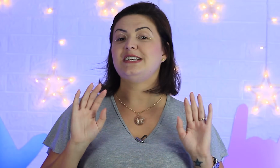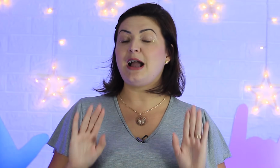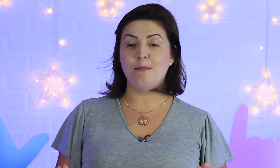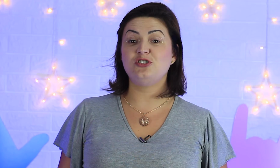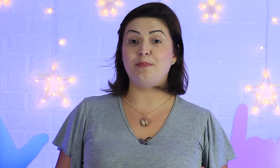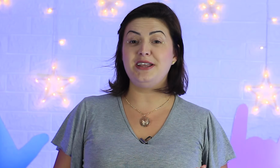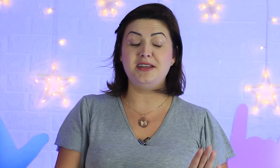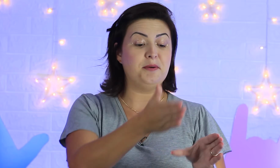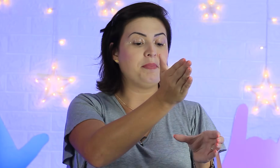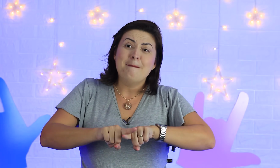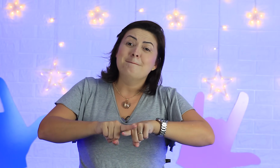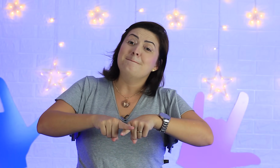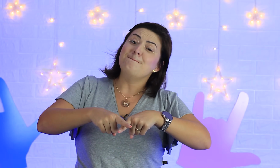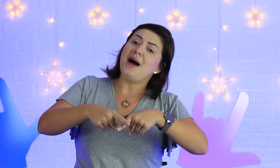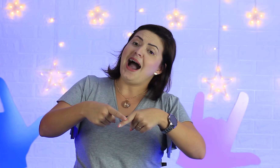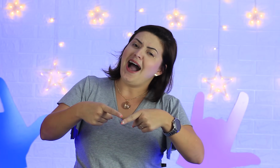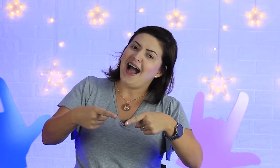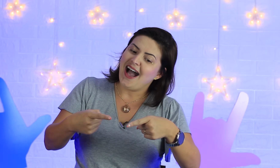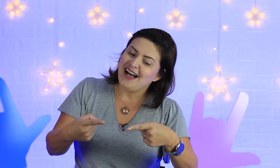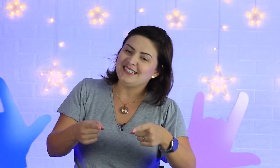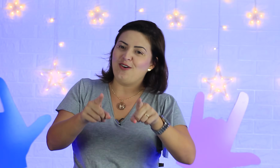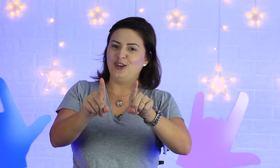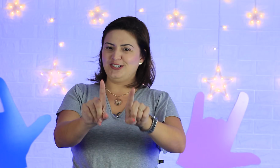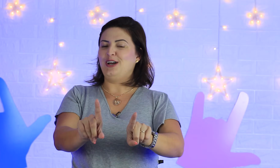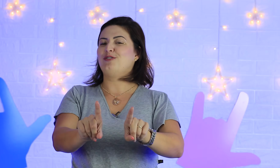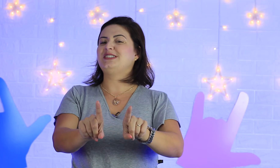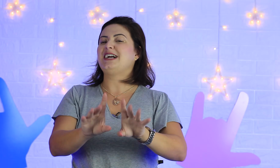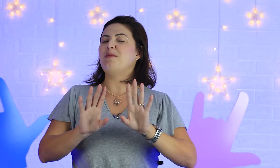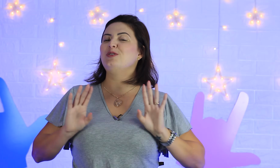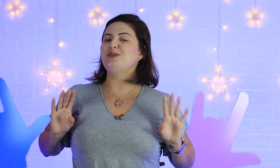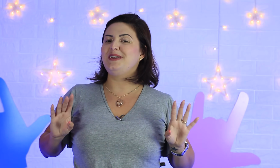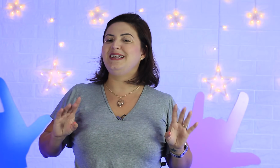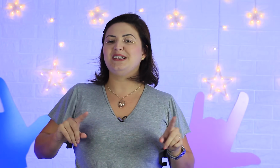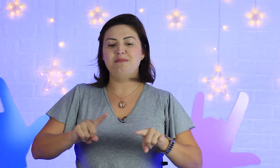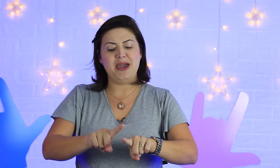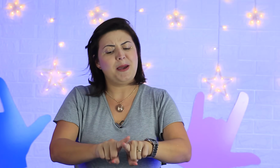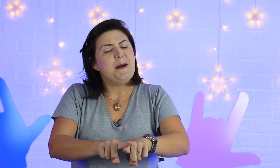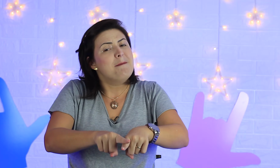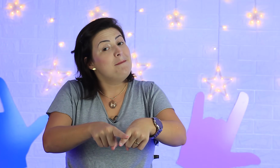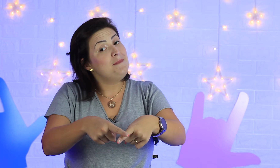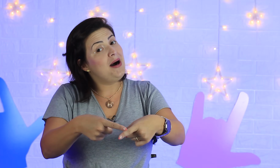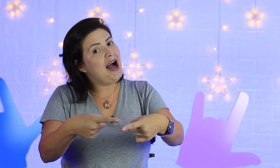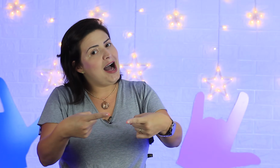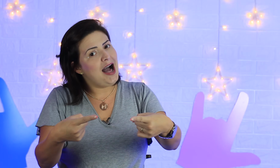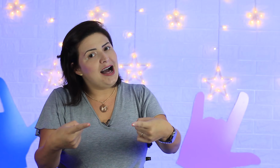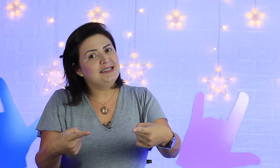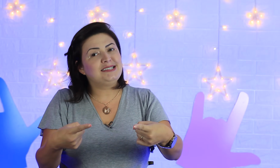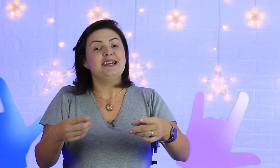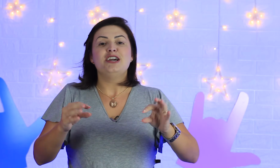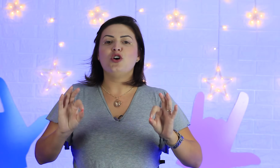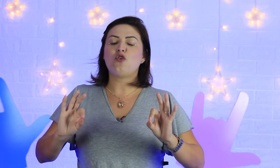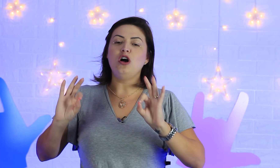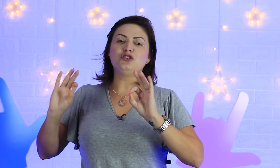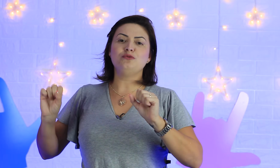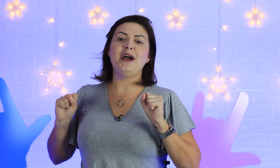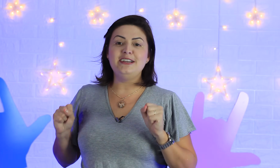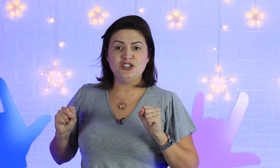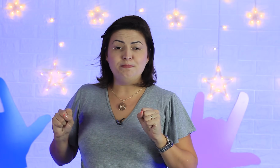você acabou de aprender. Mas, olha o sinal que você acabou de aprender também. Mas, eu gosto mais de